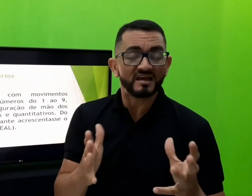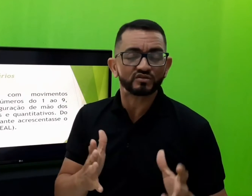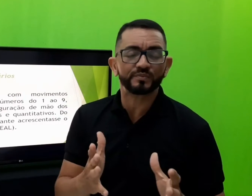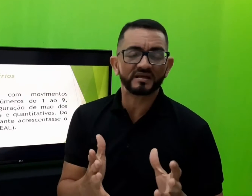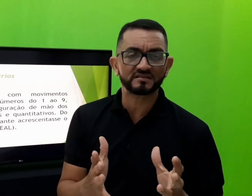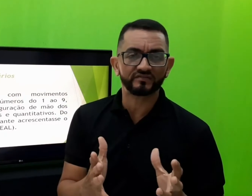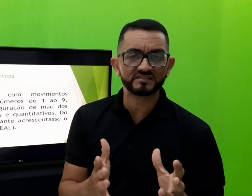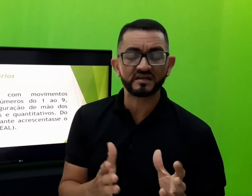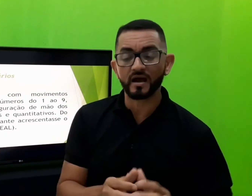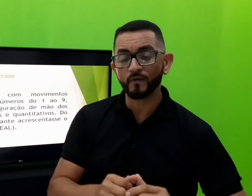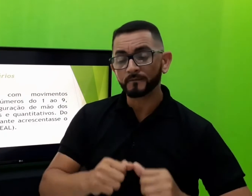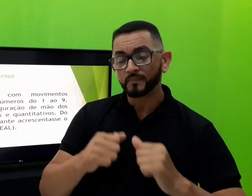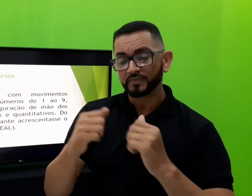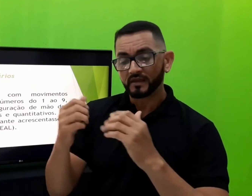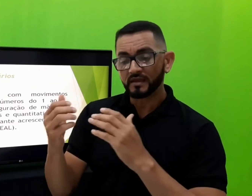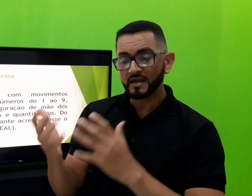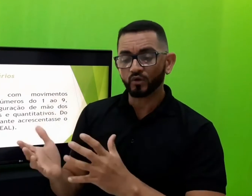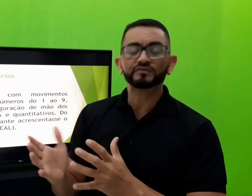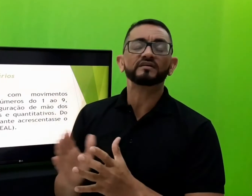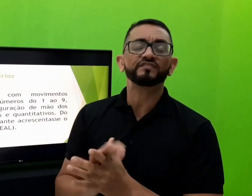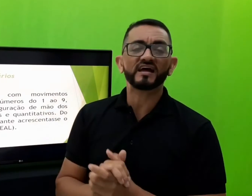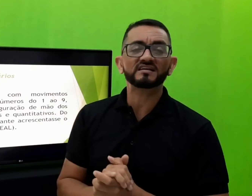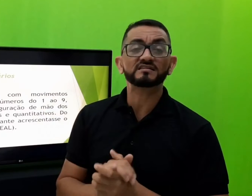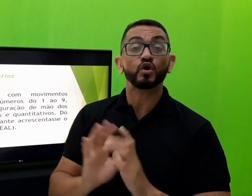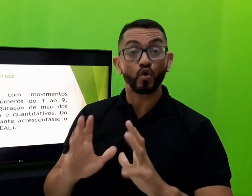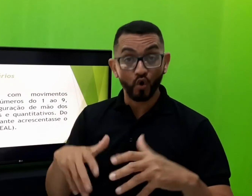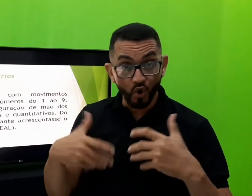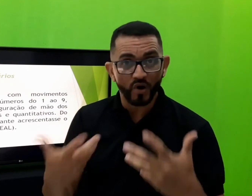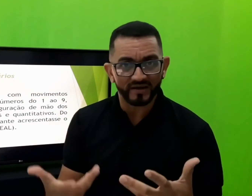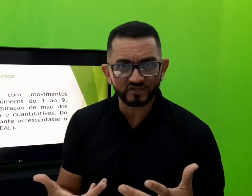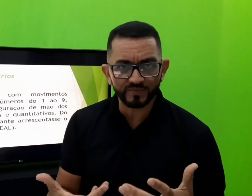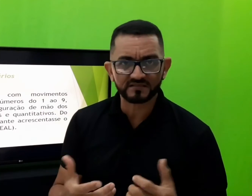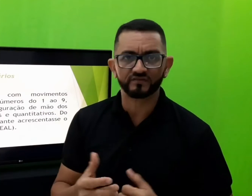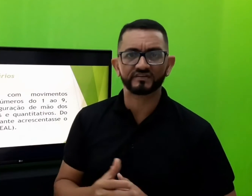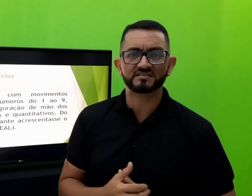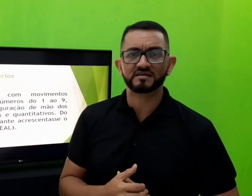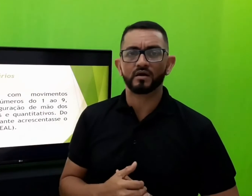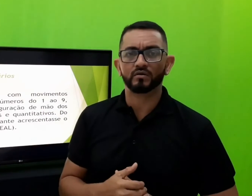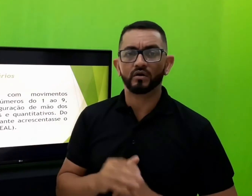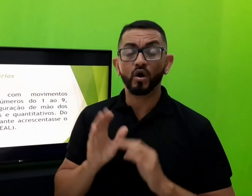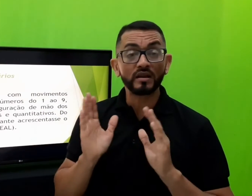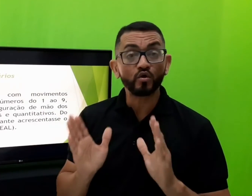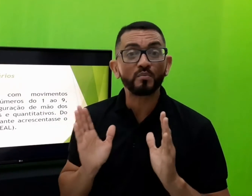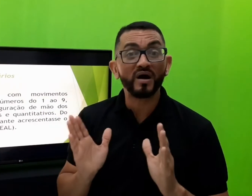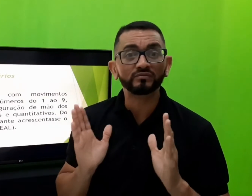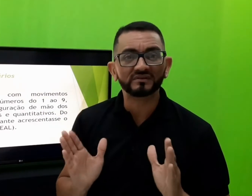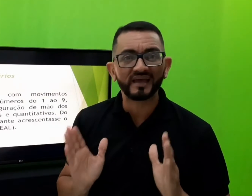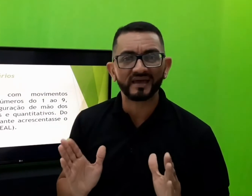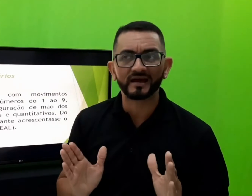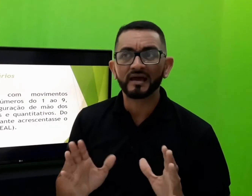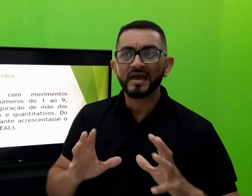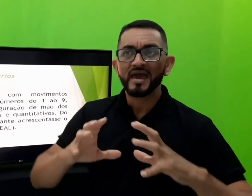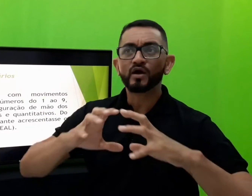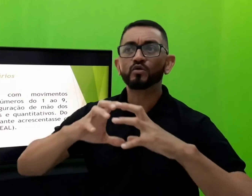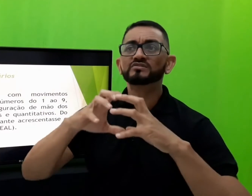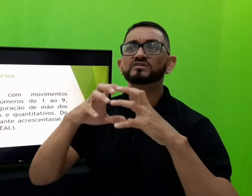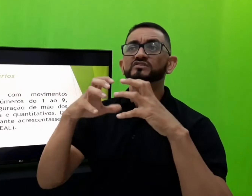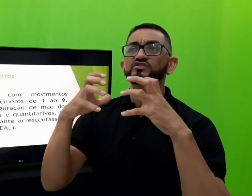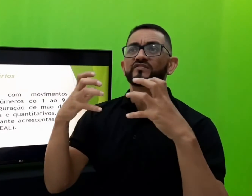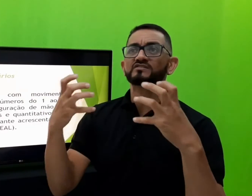a expressão facial e a outra frase com a expressão facial. Olha como altera. É como se nós